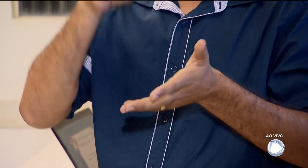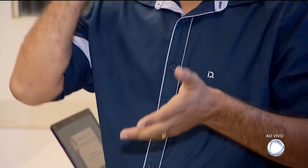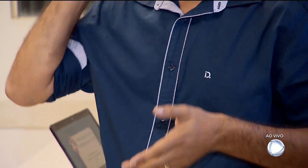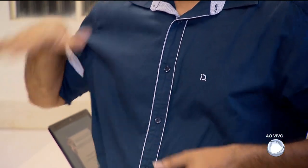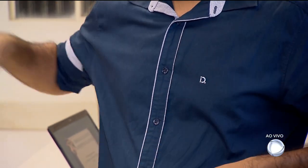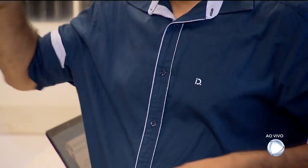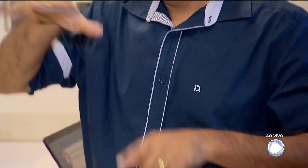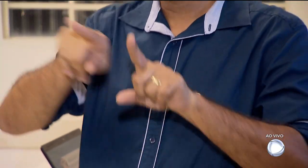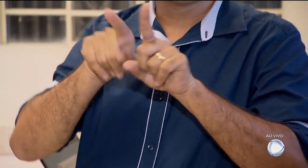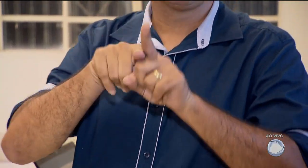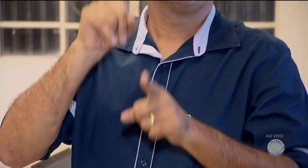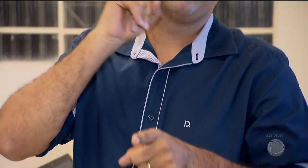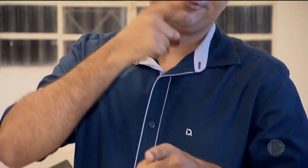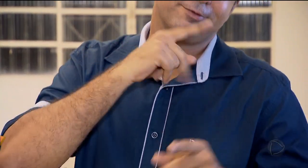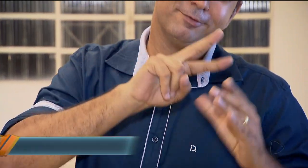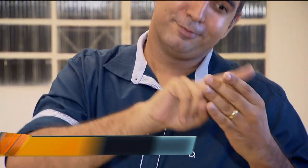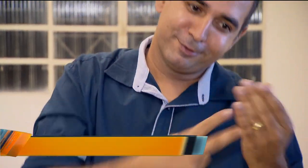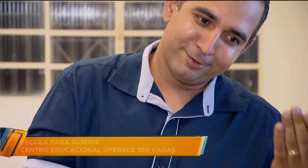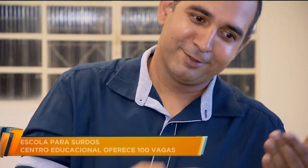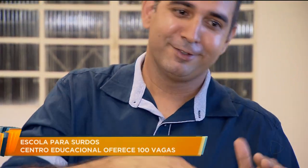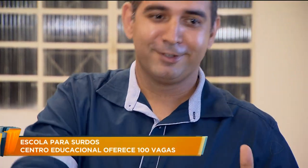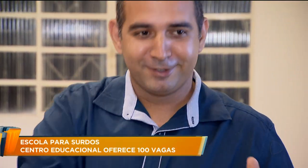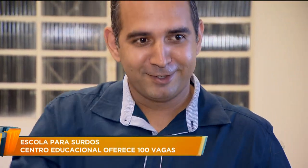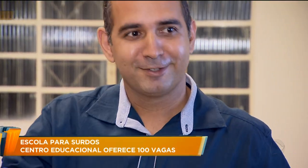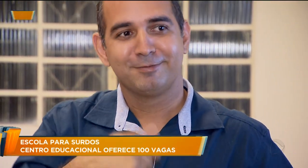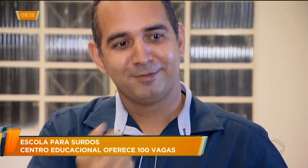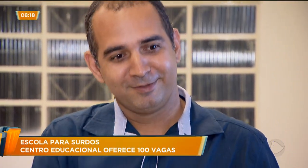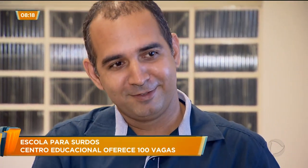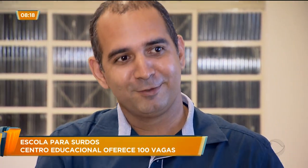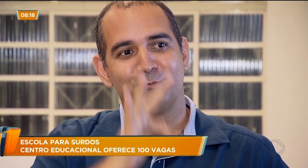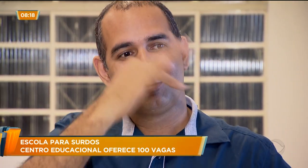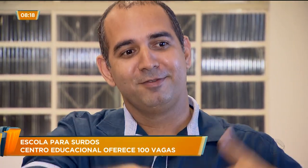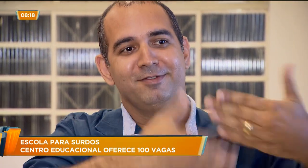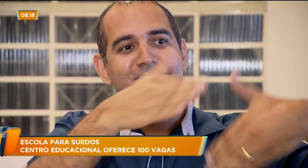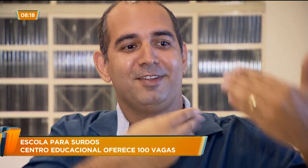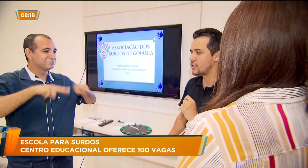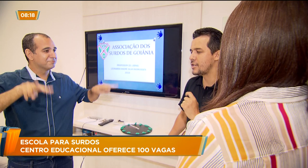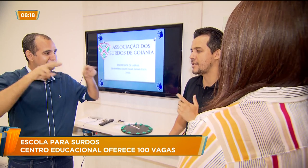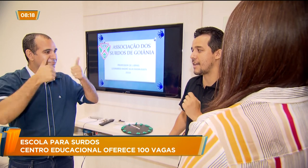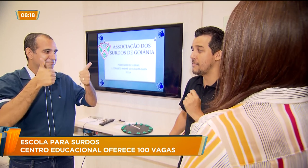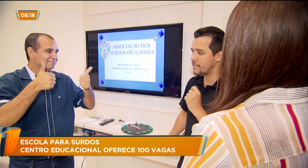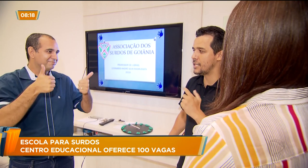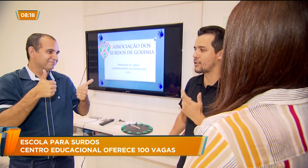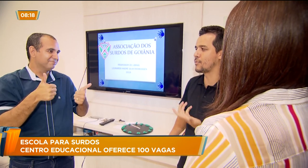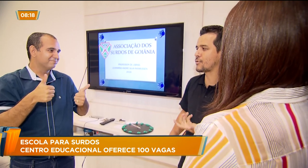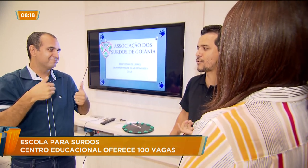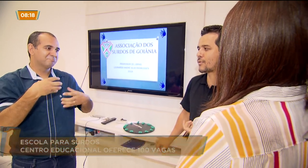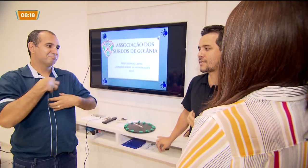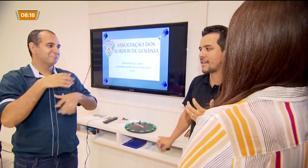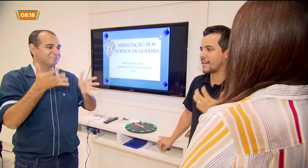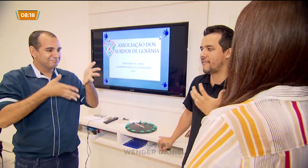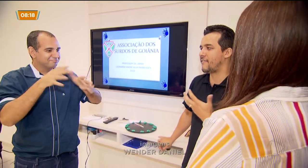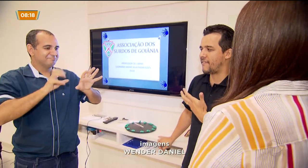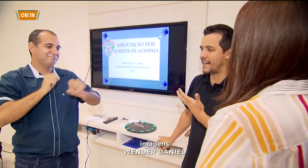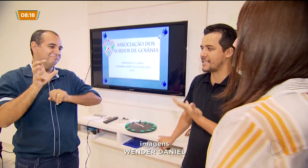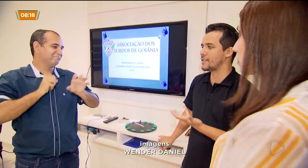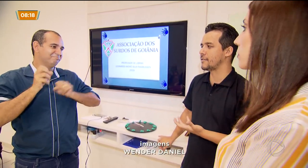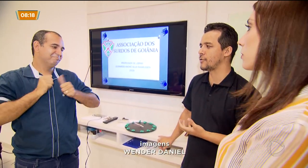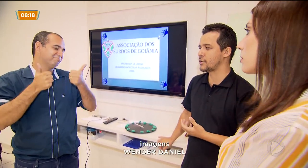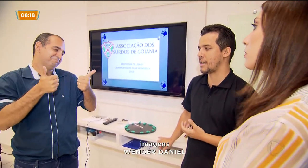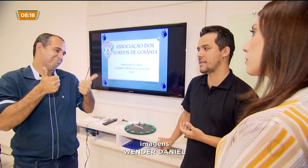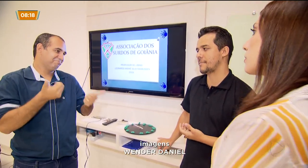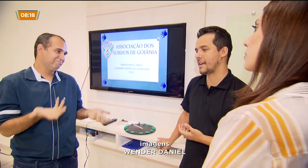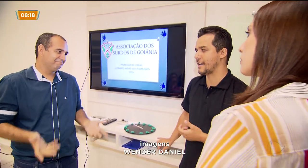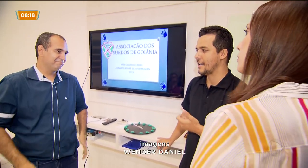O Leonardo ficou surdo com apenas sete meses de vida depois de contrair catapora. Estudou a língua